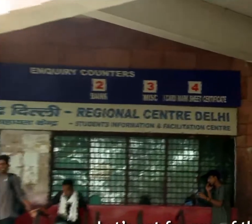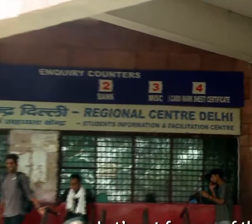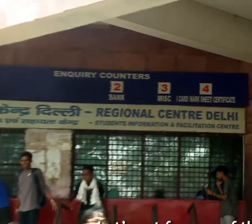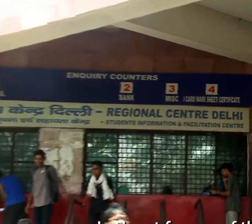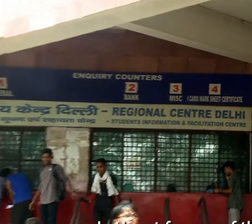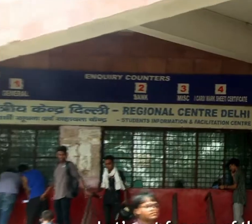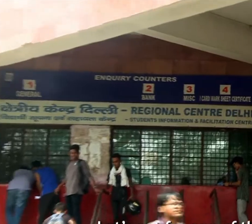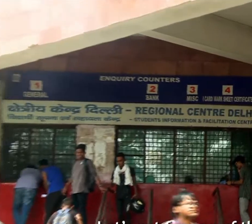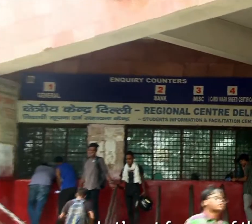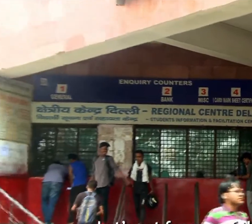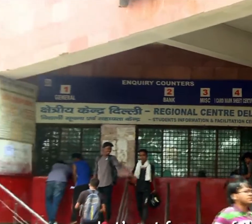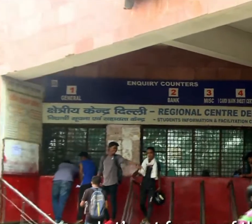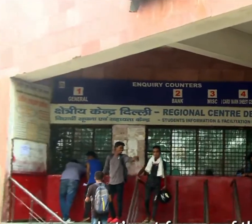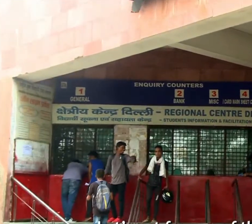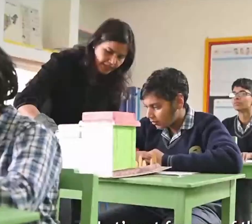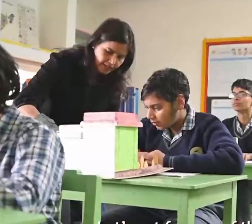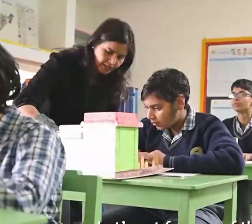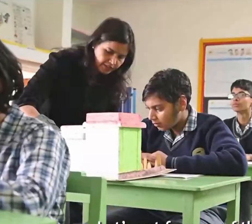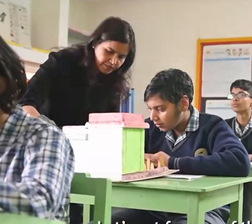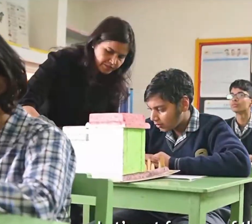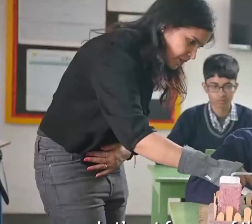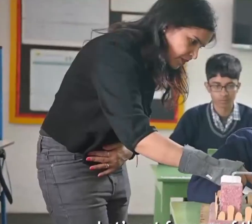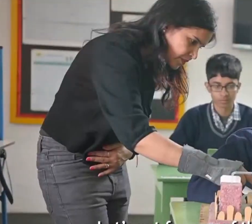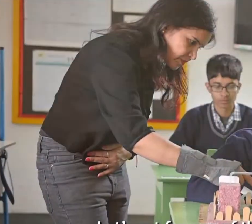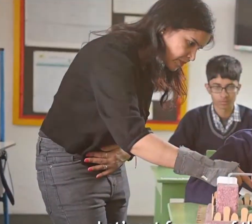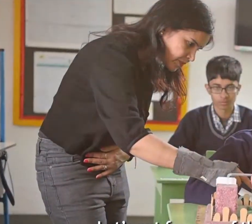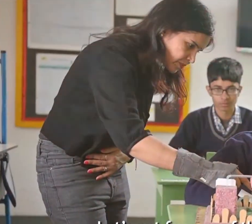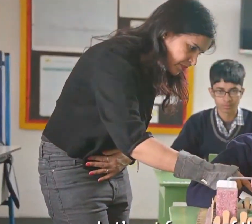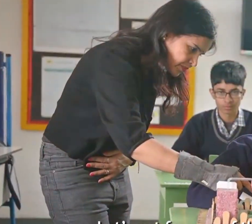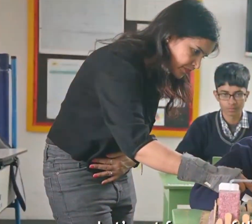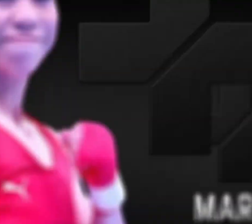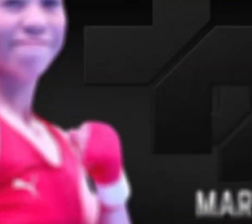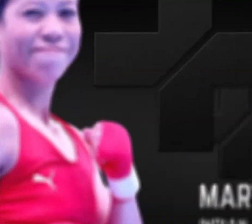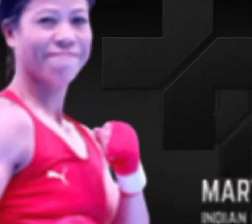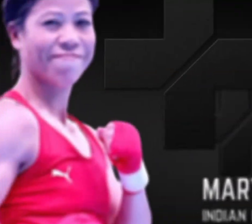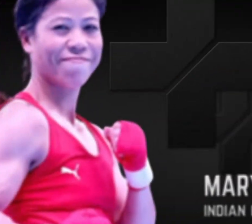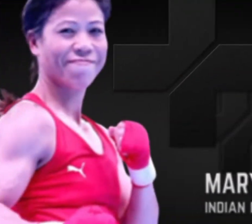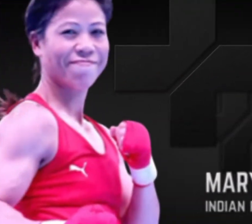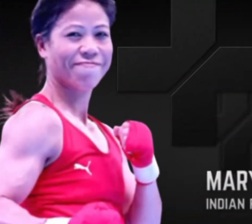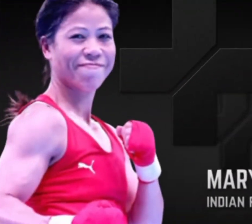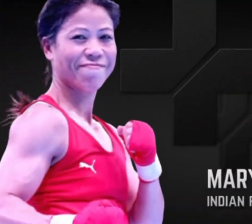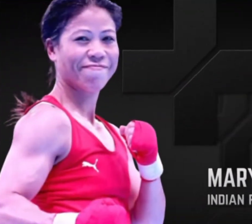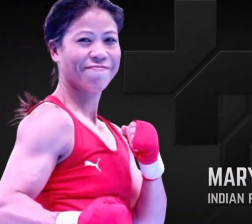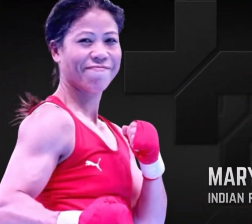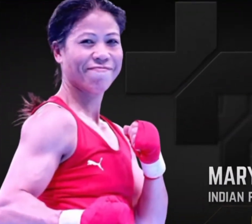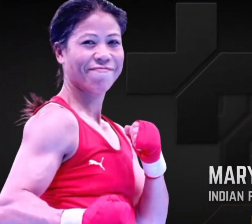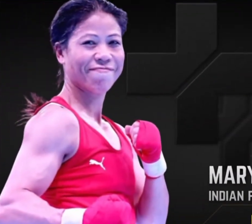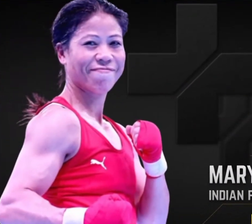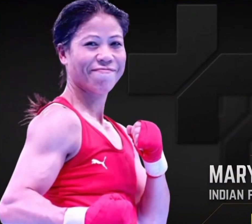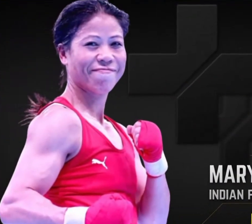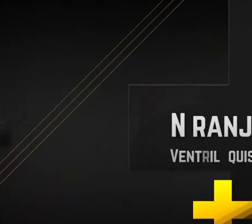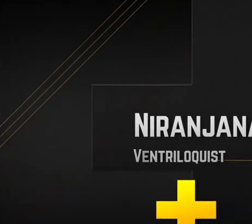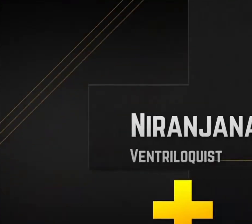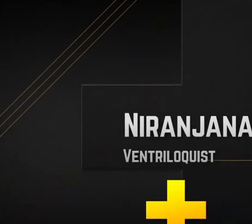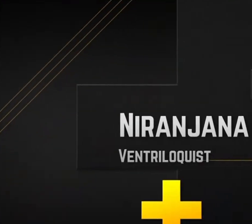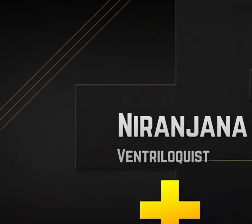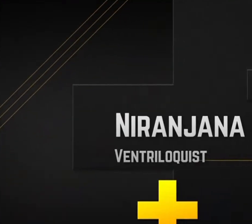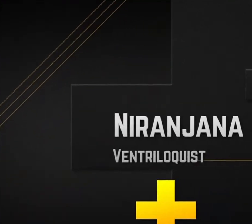मन चाहा केंद्र चुने, हम अपना दीपक स्वयं